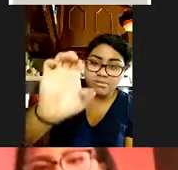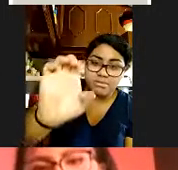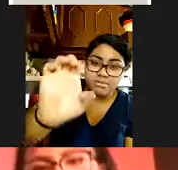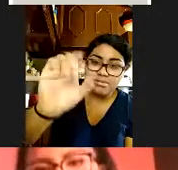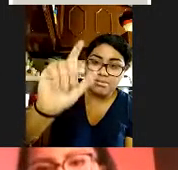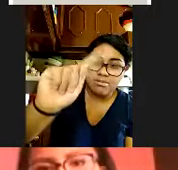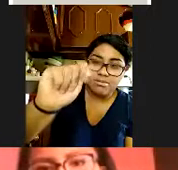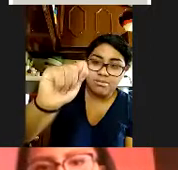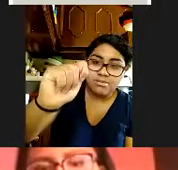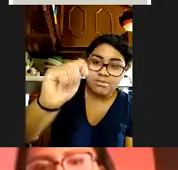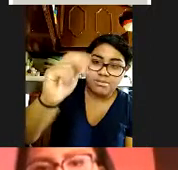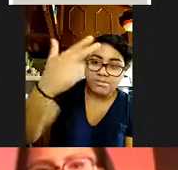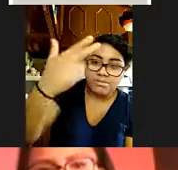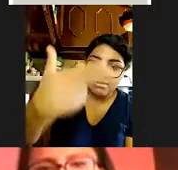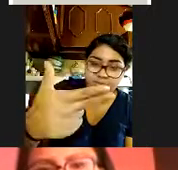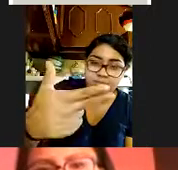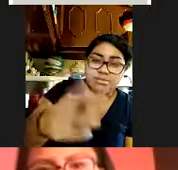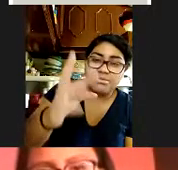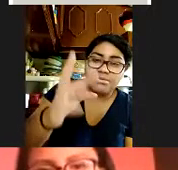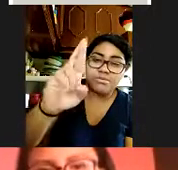del abecedario, ¿vale?